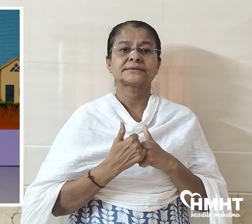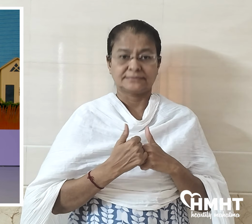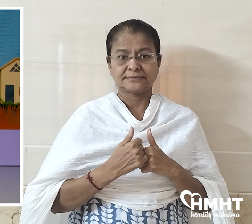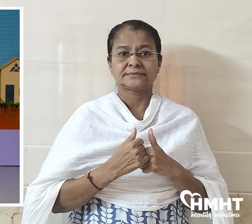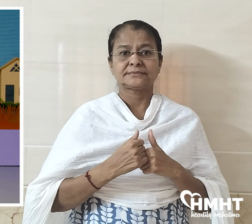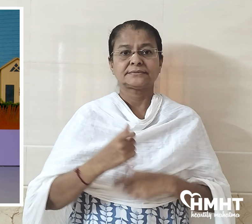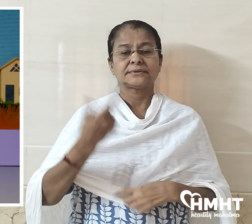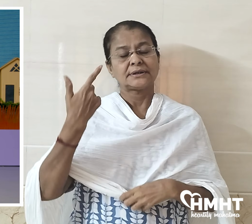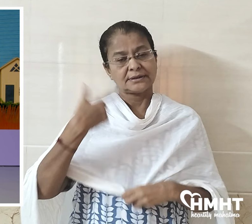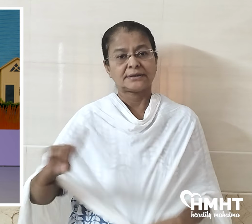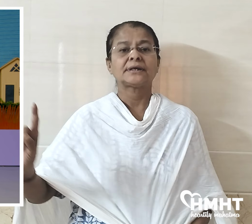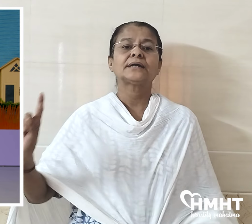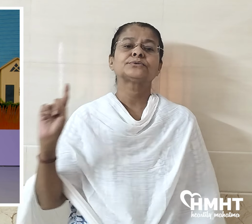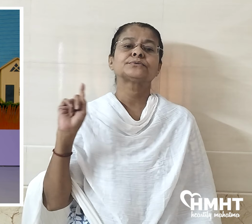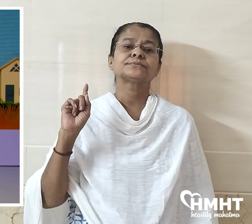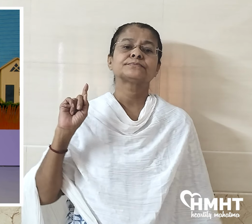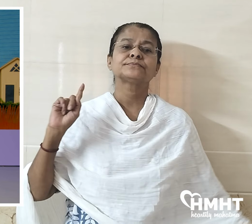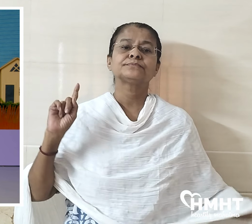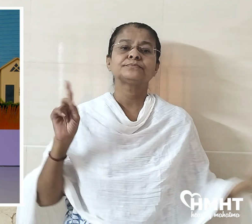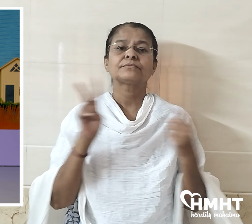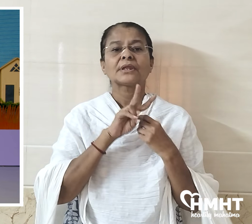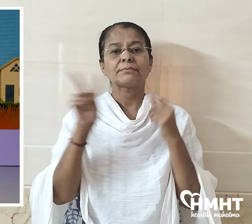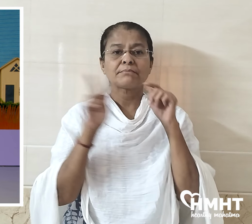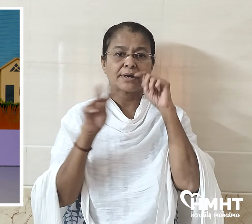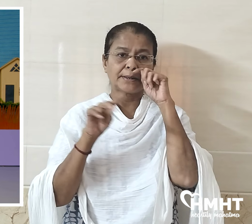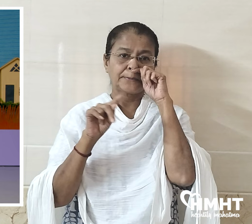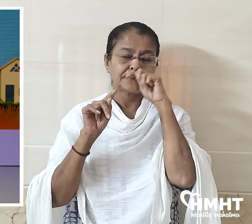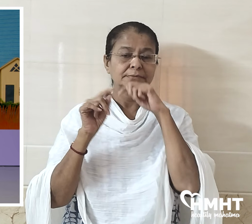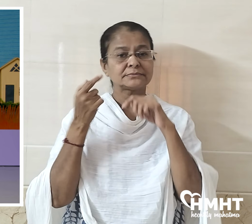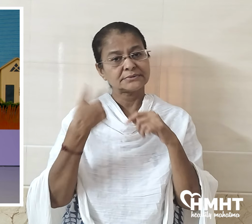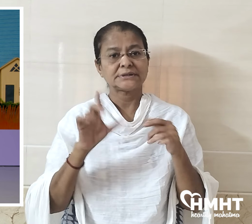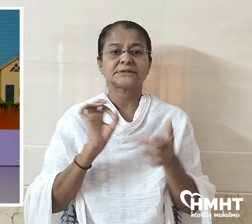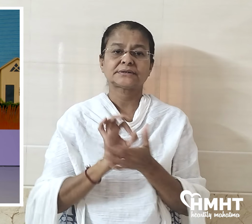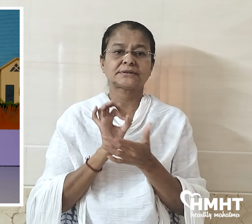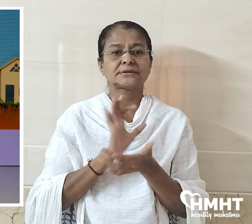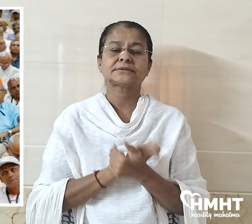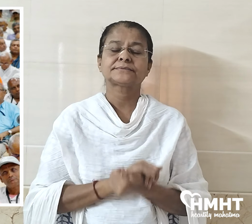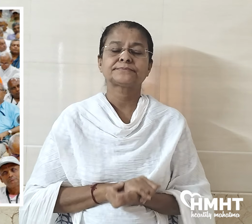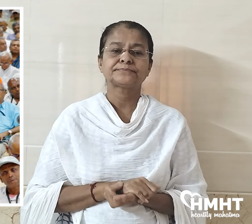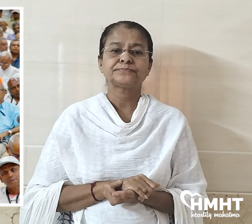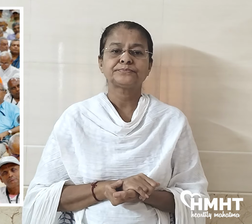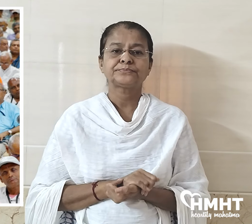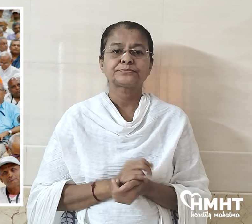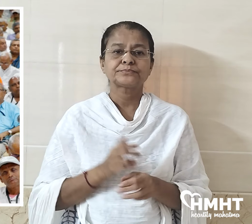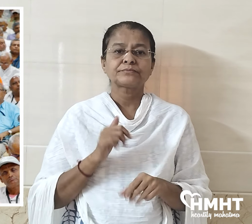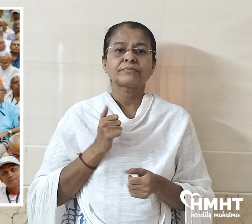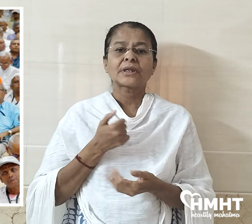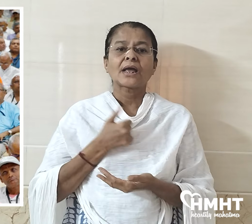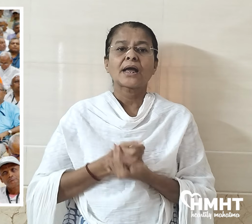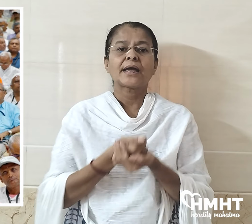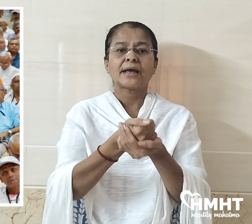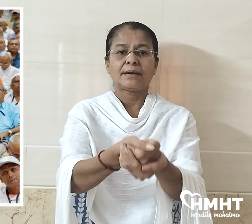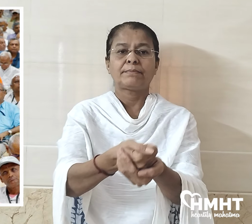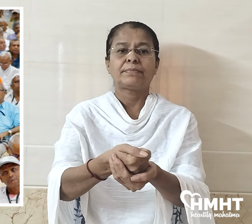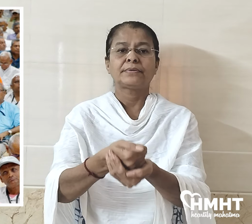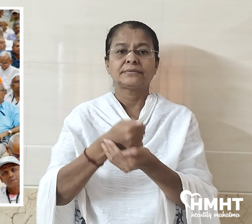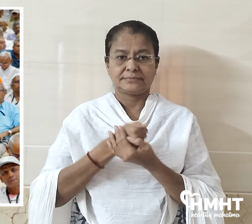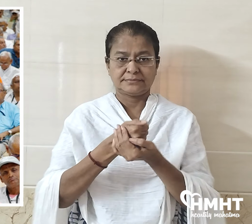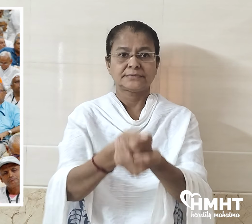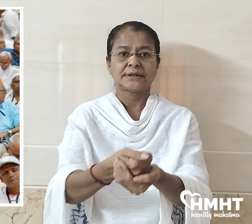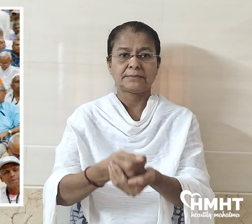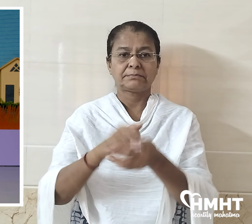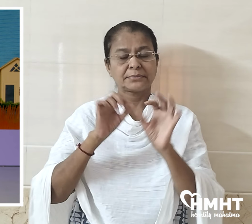વાઈફમાં ભૂલ નહીં કાઢીને, દુઃખ નહીં આપે ને એકબીજાને પરસ્પર હેલ્પ કરીને સોલ્વ કરે જીવન